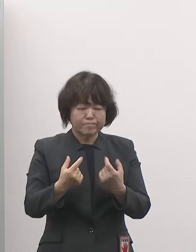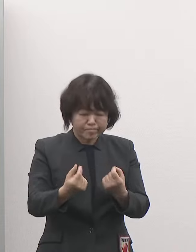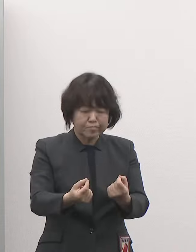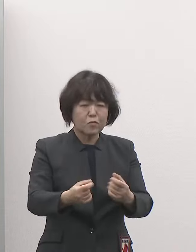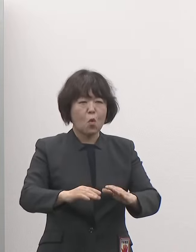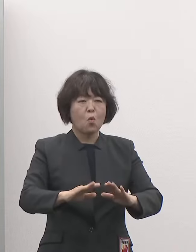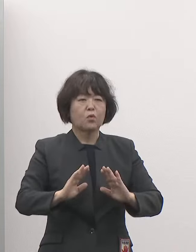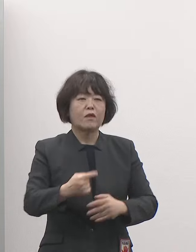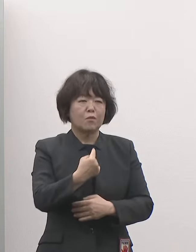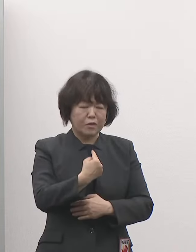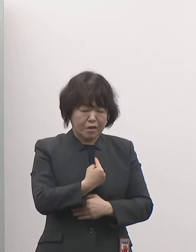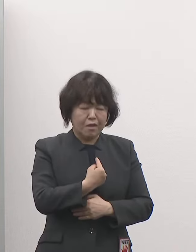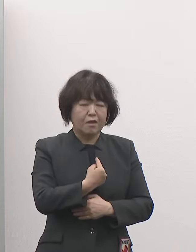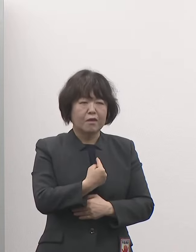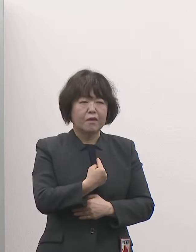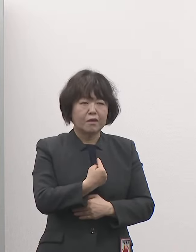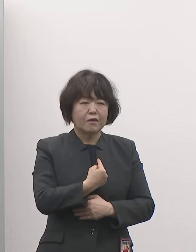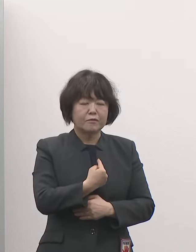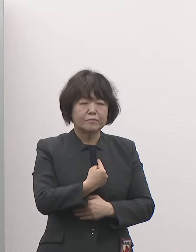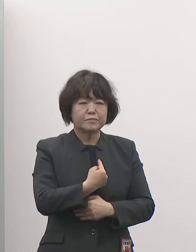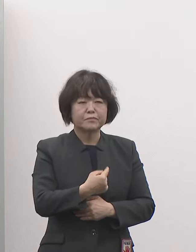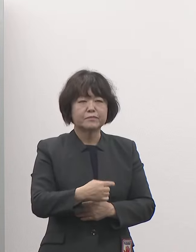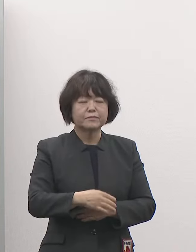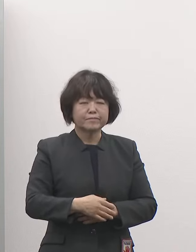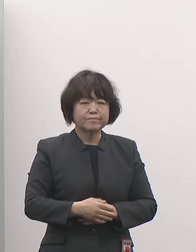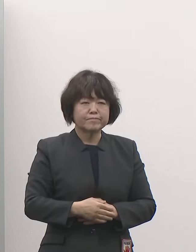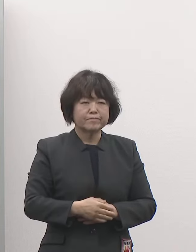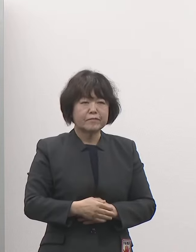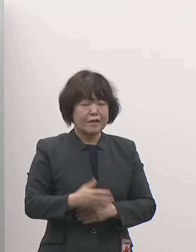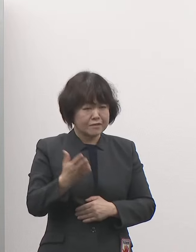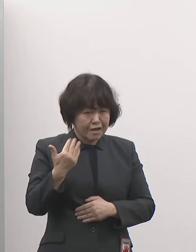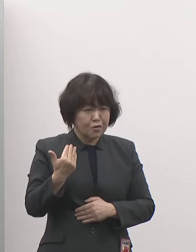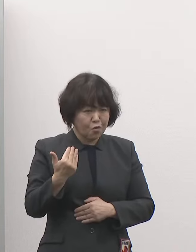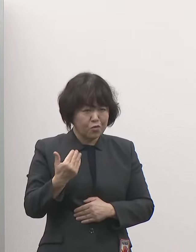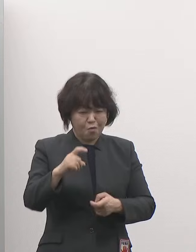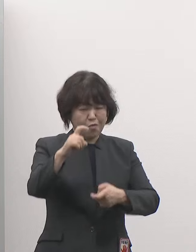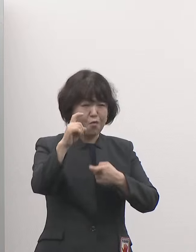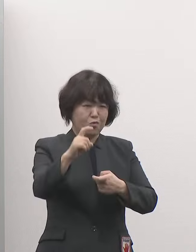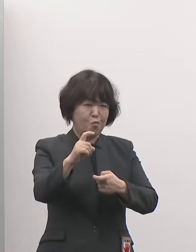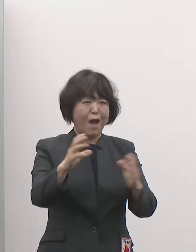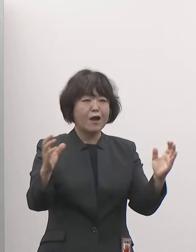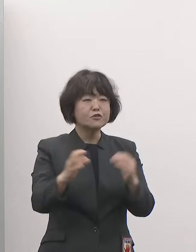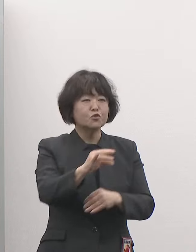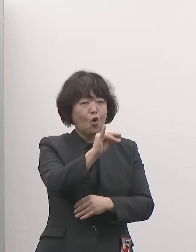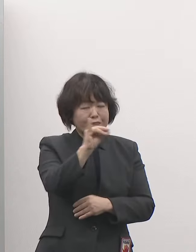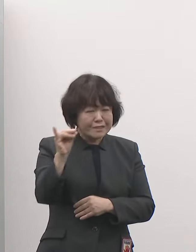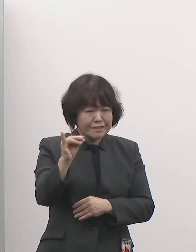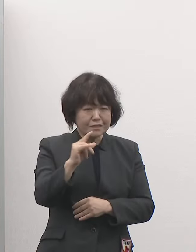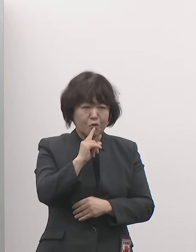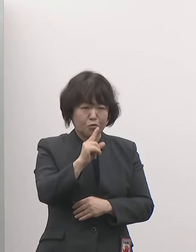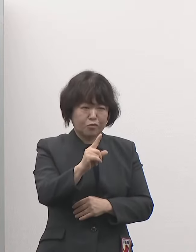て、できる限りその先ほど集合地の話もいたしましたが、となりうる